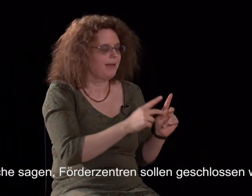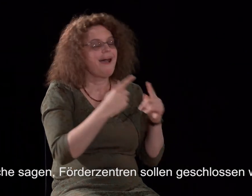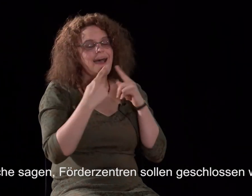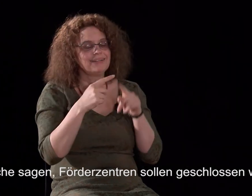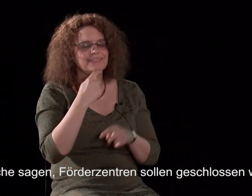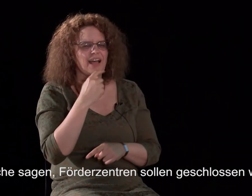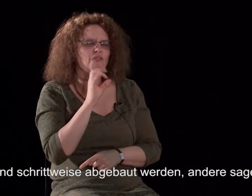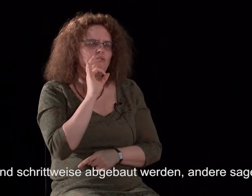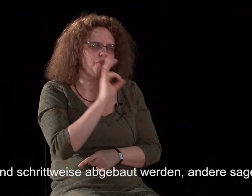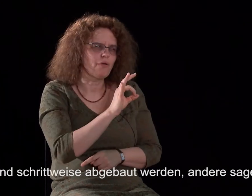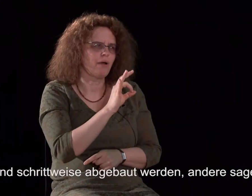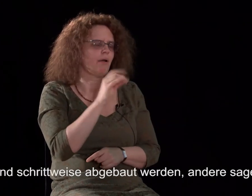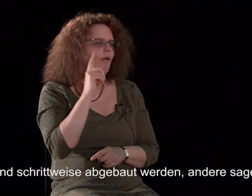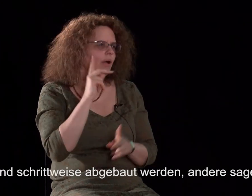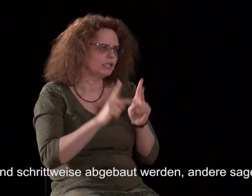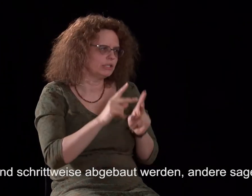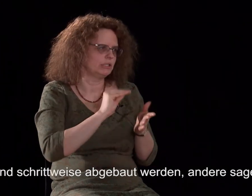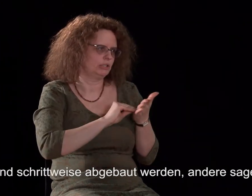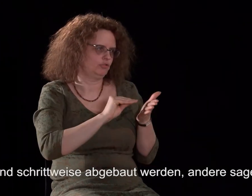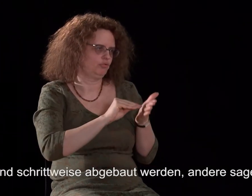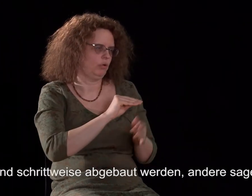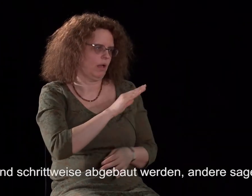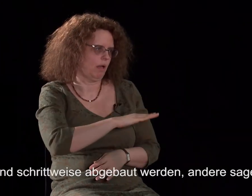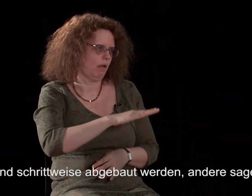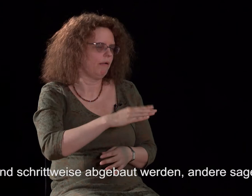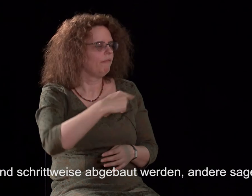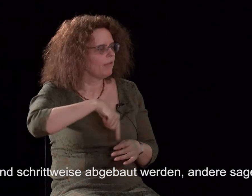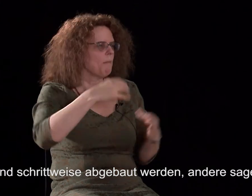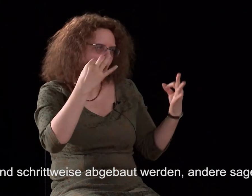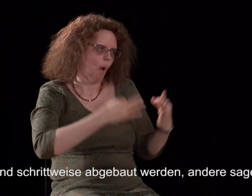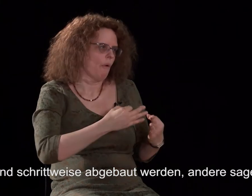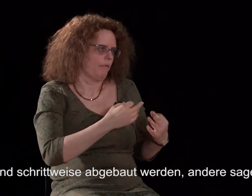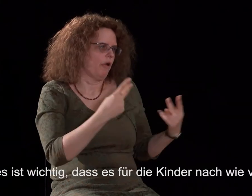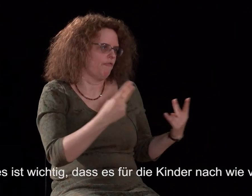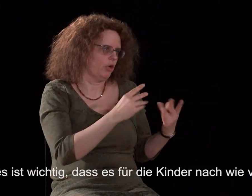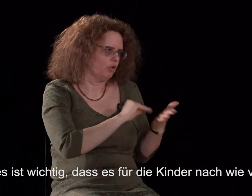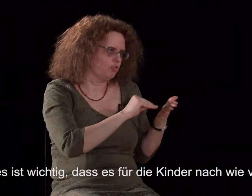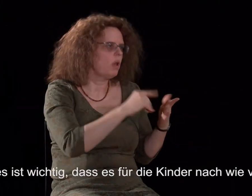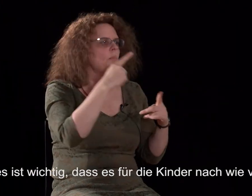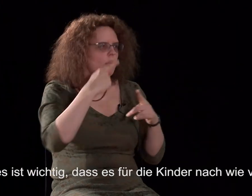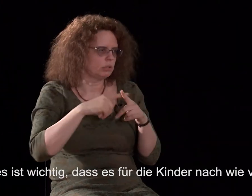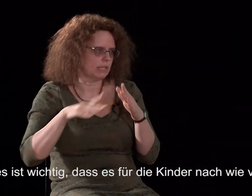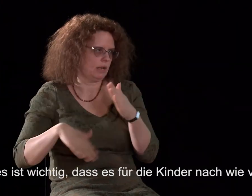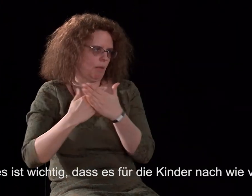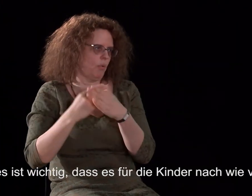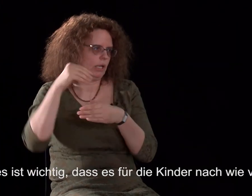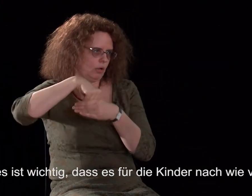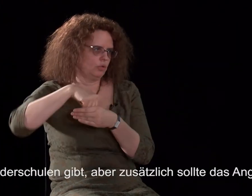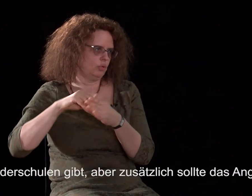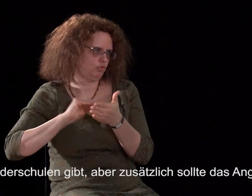geschlossen werden und schrittweise abgebaut werden. Andere sagen halt, es ist wichtig, dass es für die Kinder nach wie vor Förderschulen